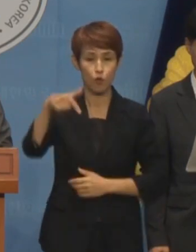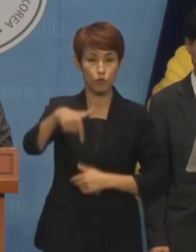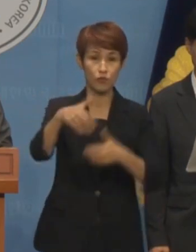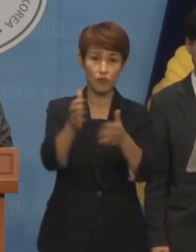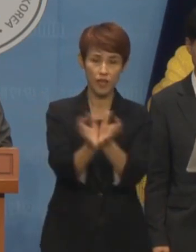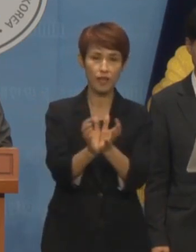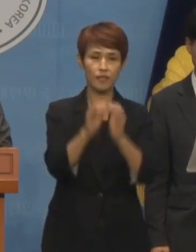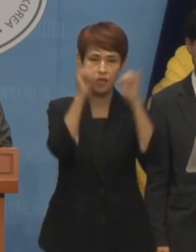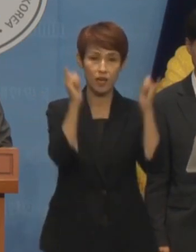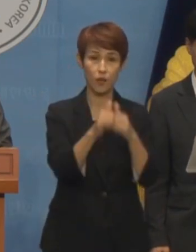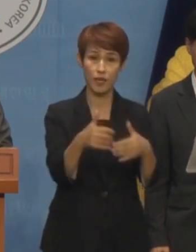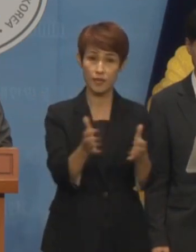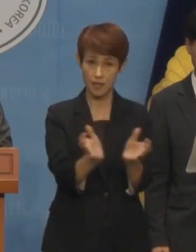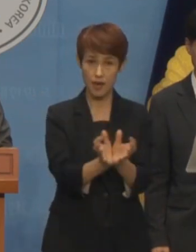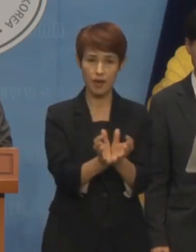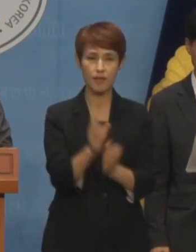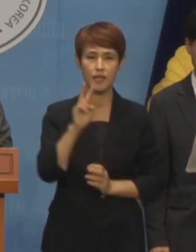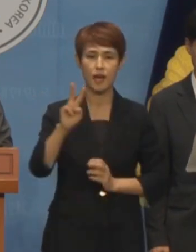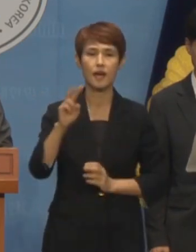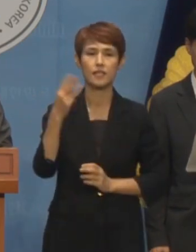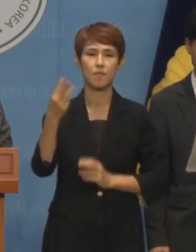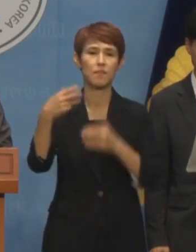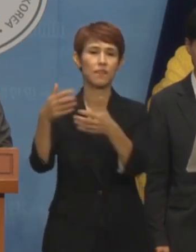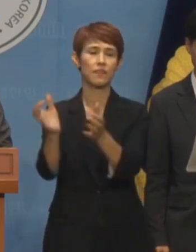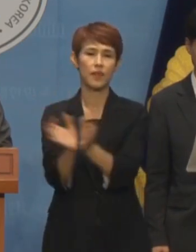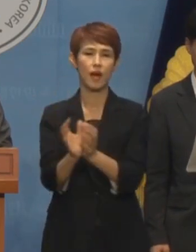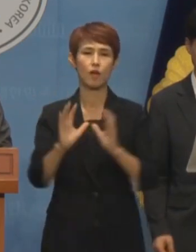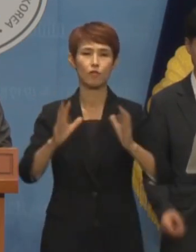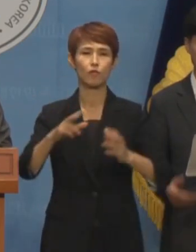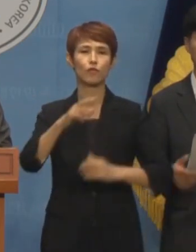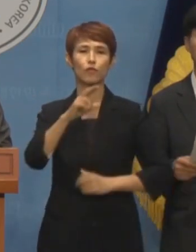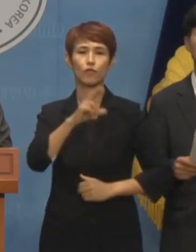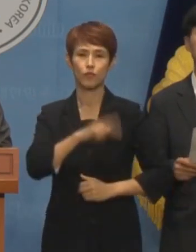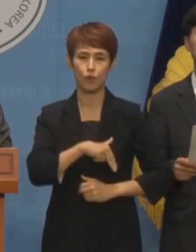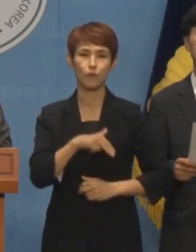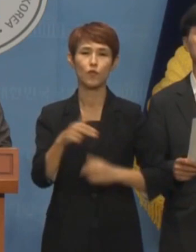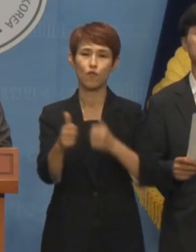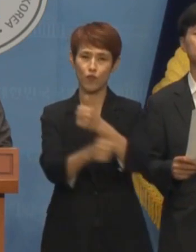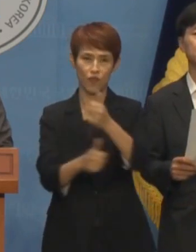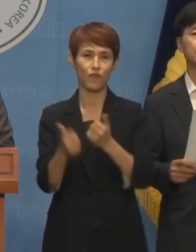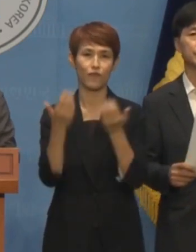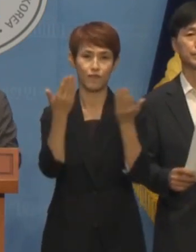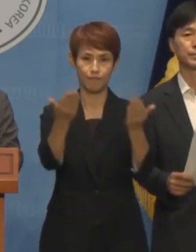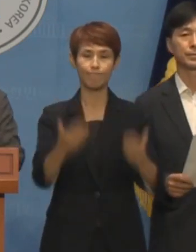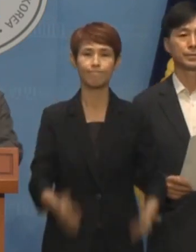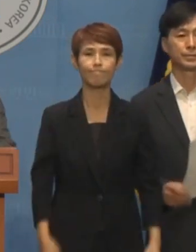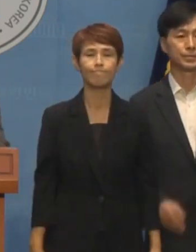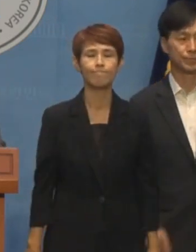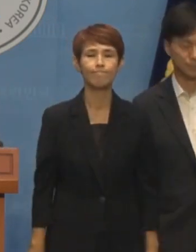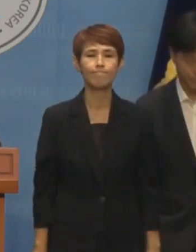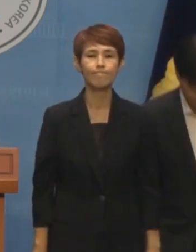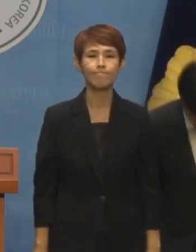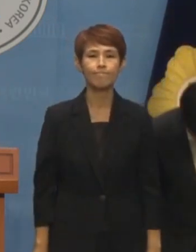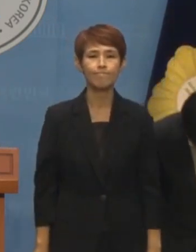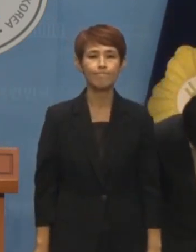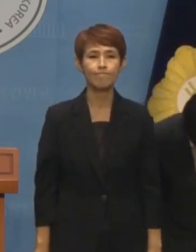조국혁신당, 사회민주당 등 야 3당 국회 정무위원회 위원 일동. 감사합니다.